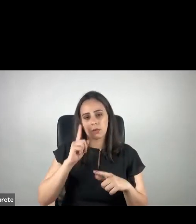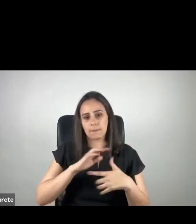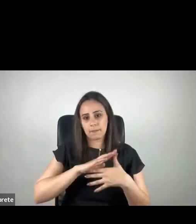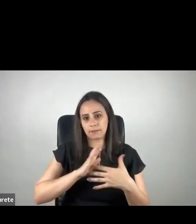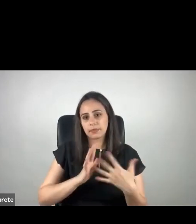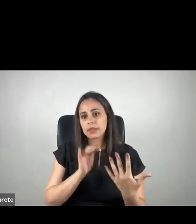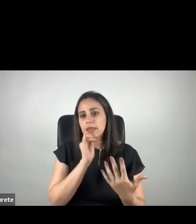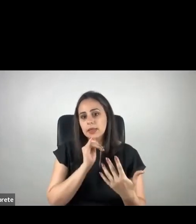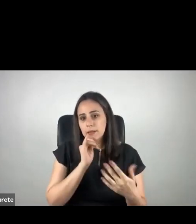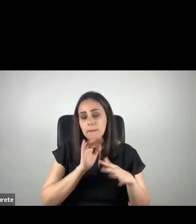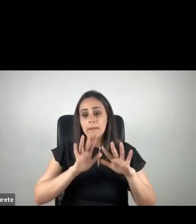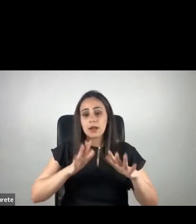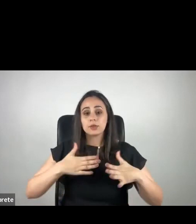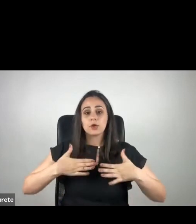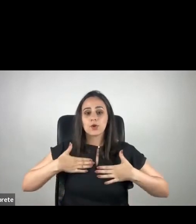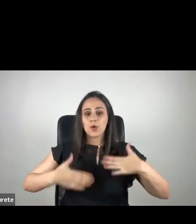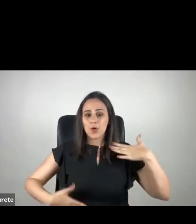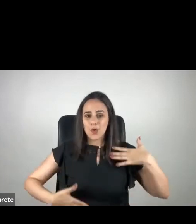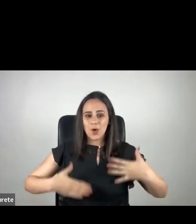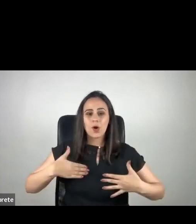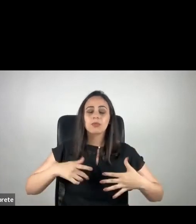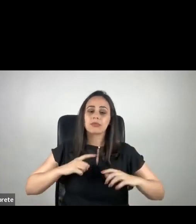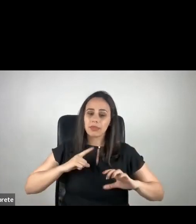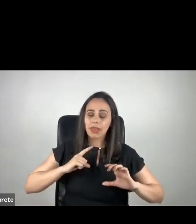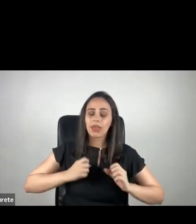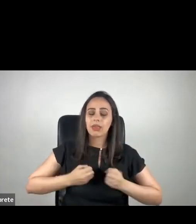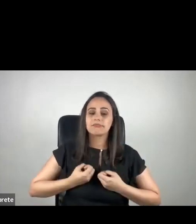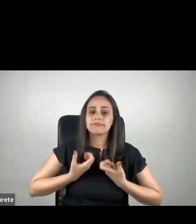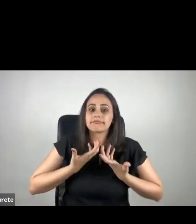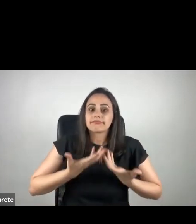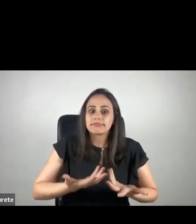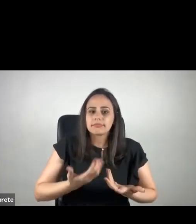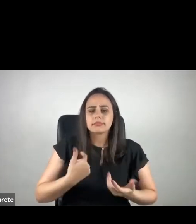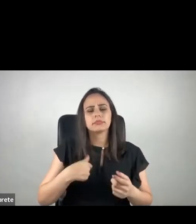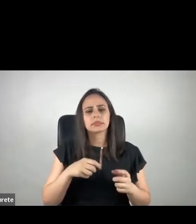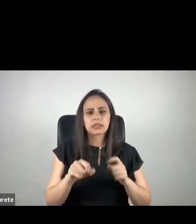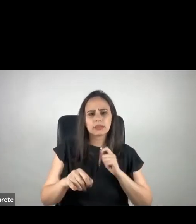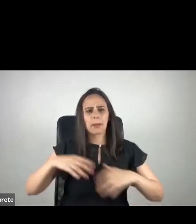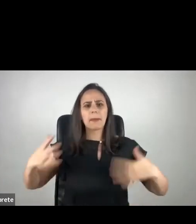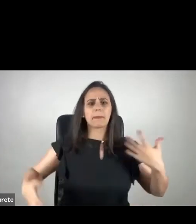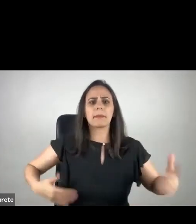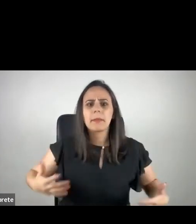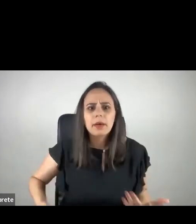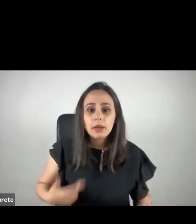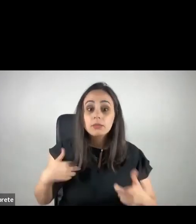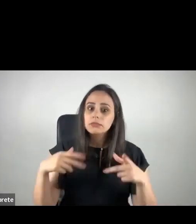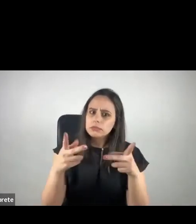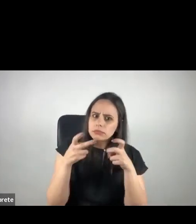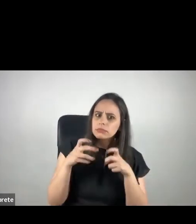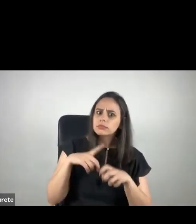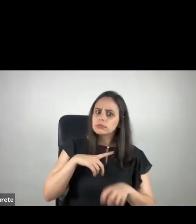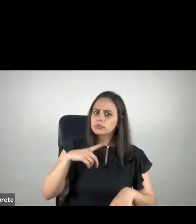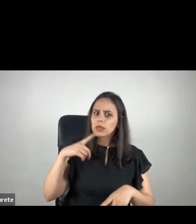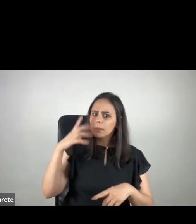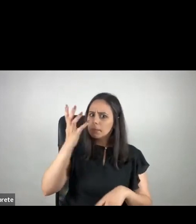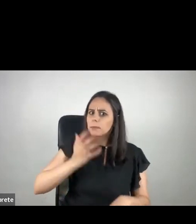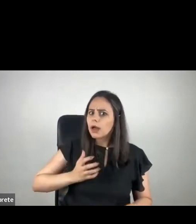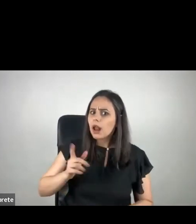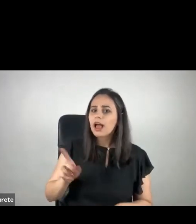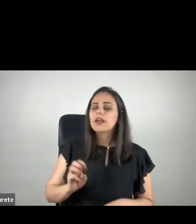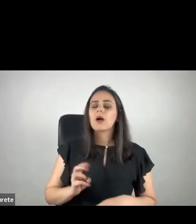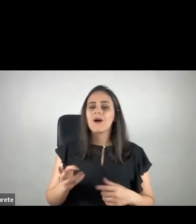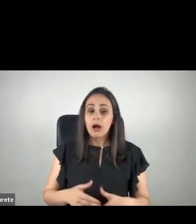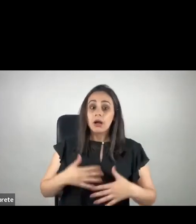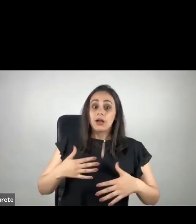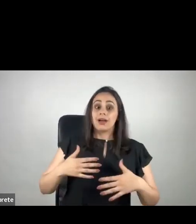o seu corpo fala. Eu estou vendo quem que está curioso, quem que está dando aquele sorriso surpreso, por